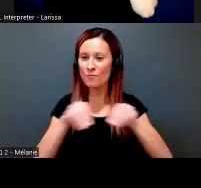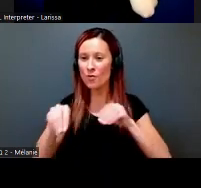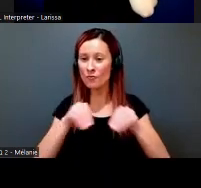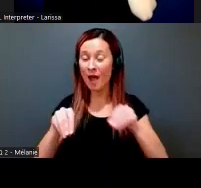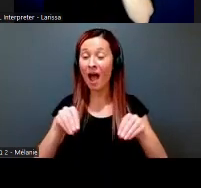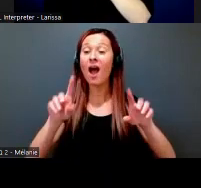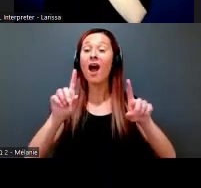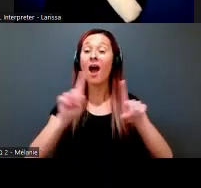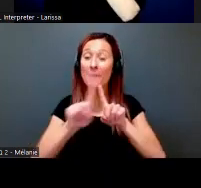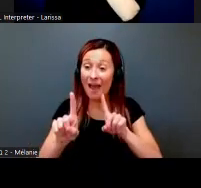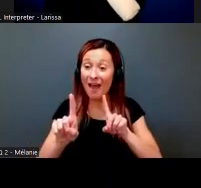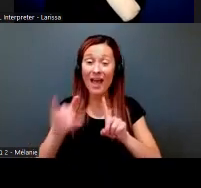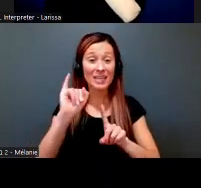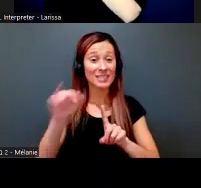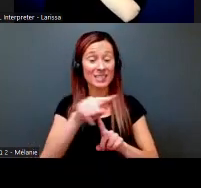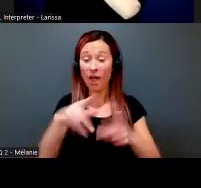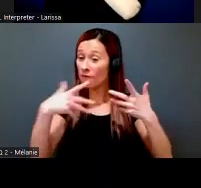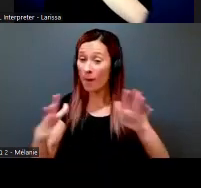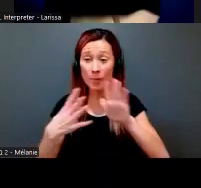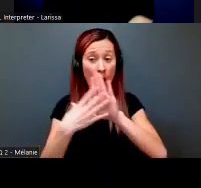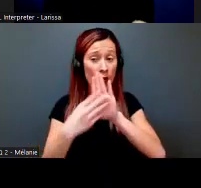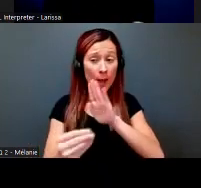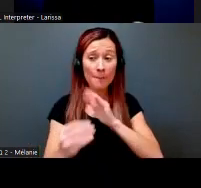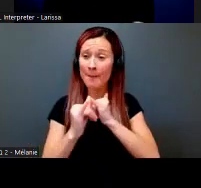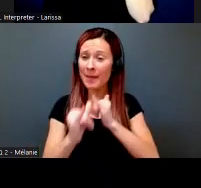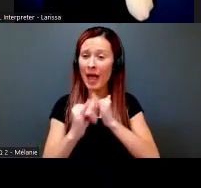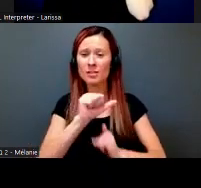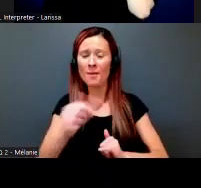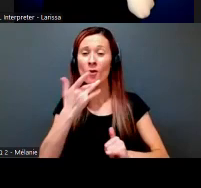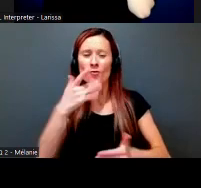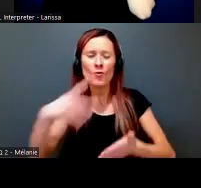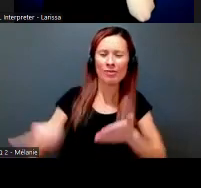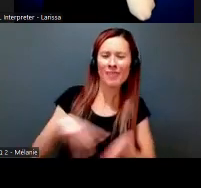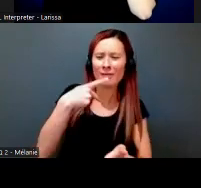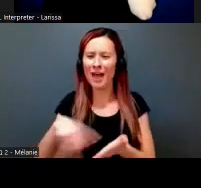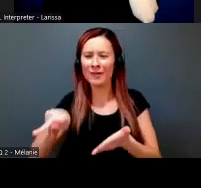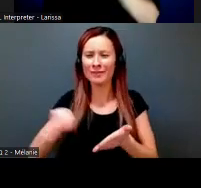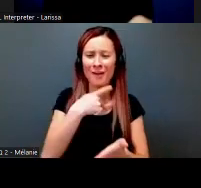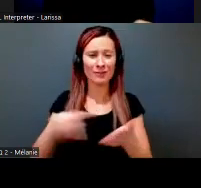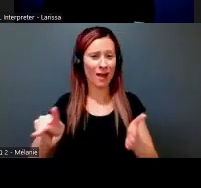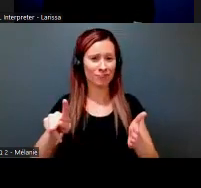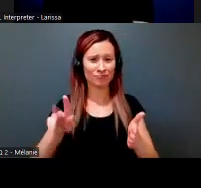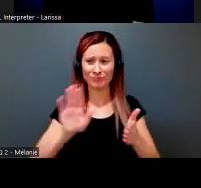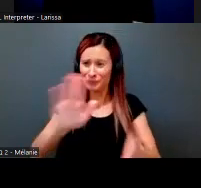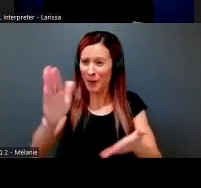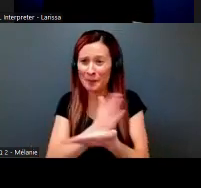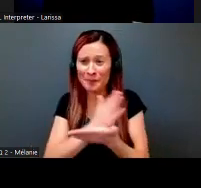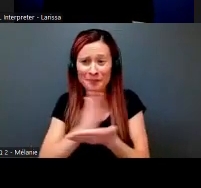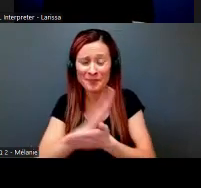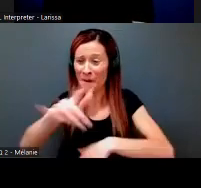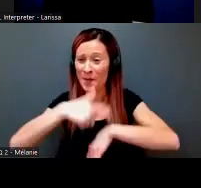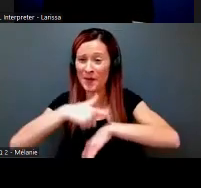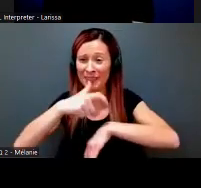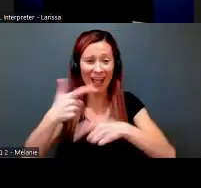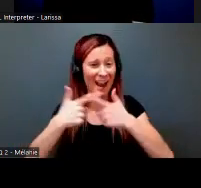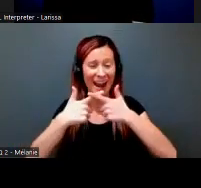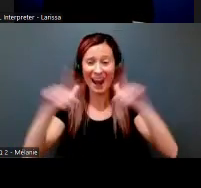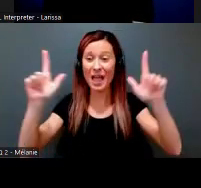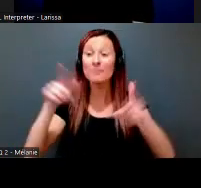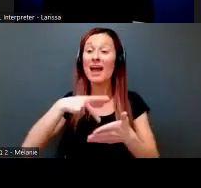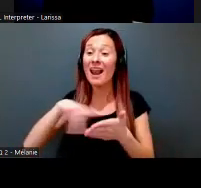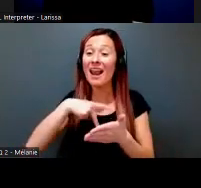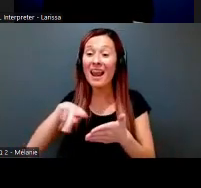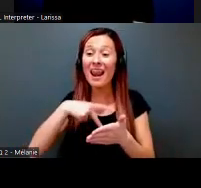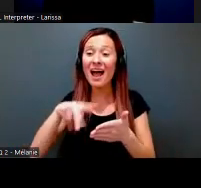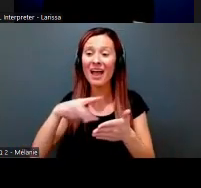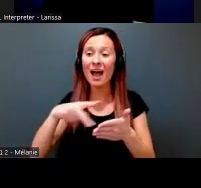si vous ne voulez pas répéter les mêmes mouvements et puis vous allez juste danser sur la musique, c'est votre moment à danser librement. La danse, c'est toute